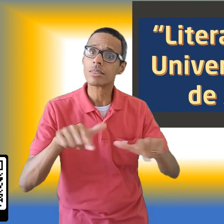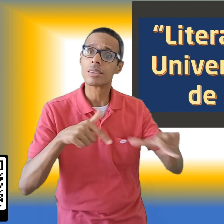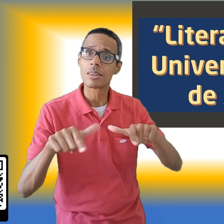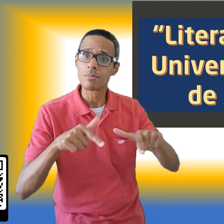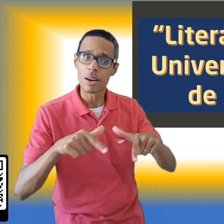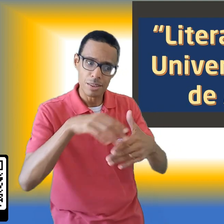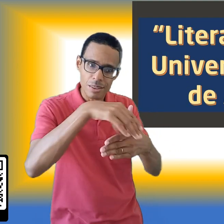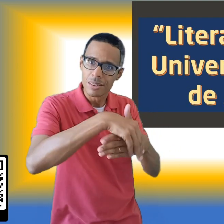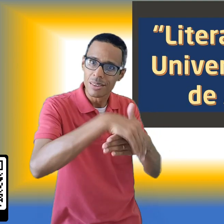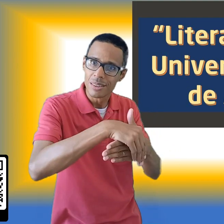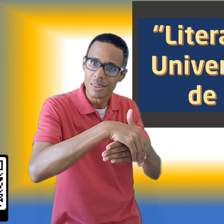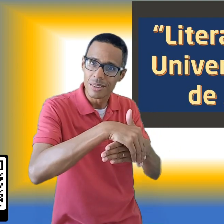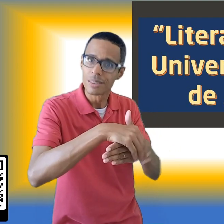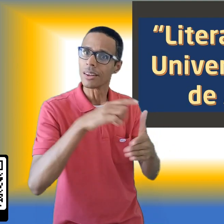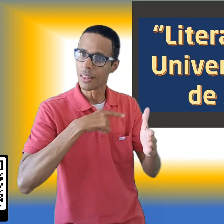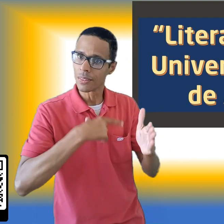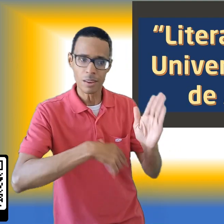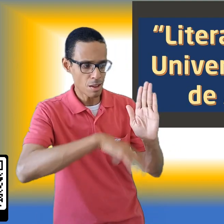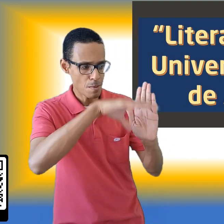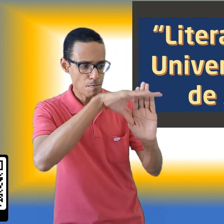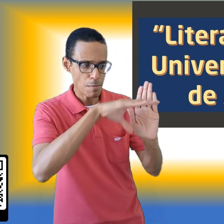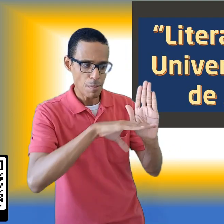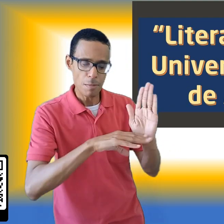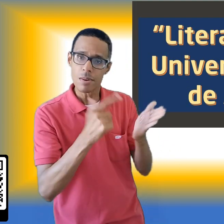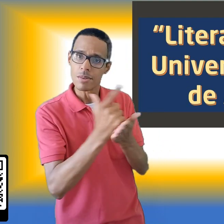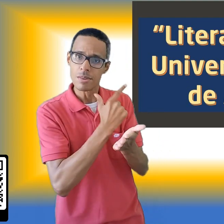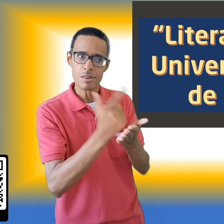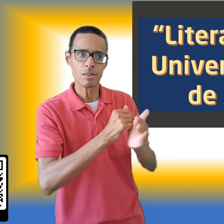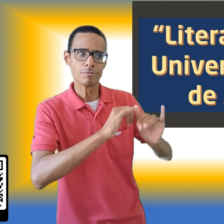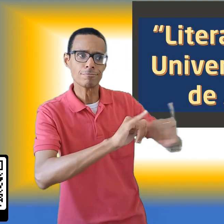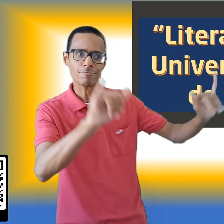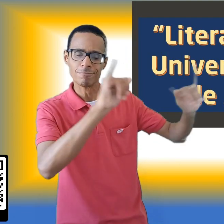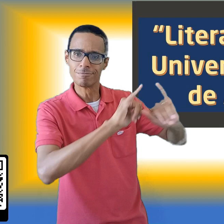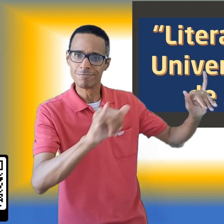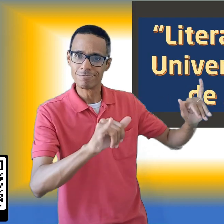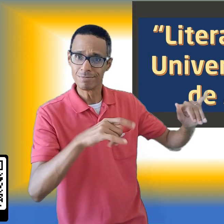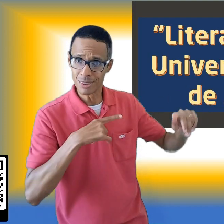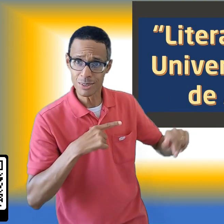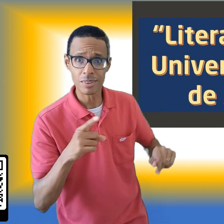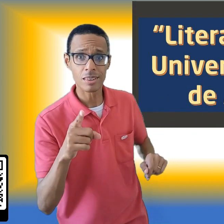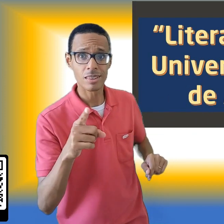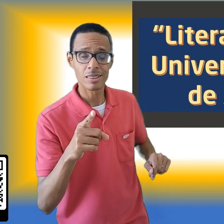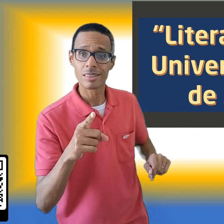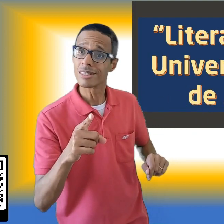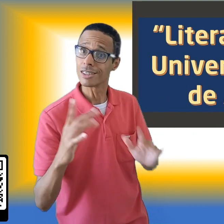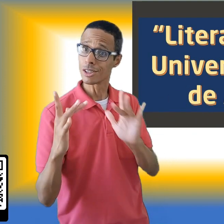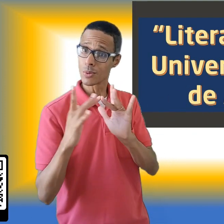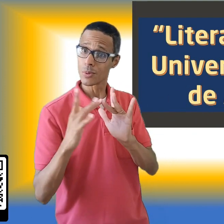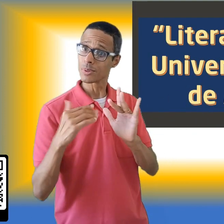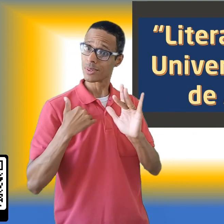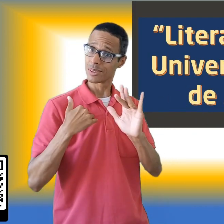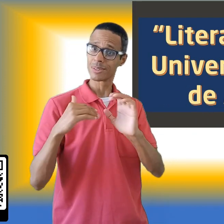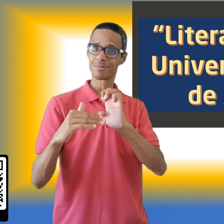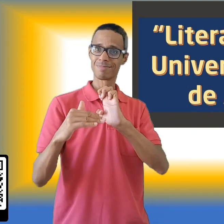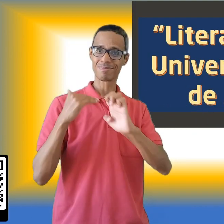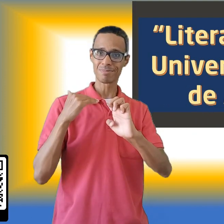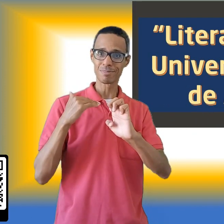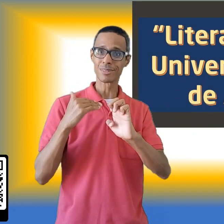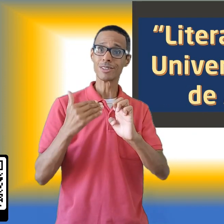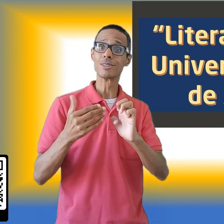passando por aqui no canal e gostaria de divulgar o seu catálogo, entre em contato comigo para